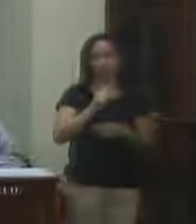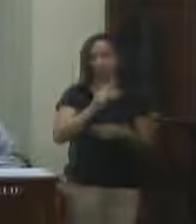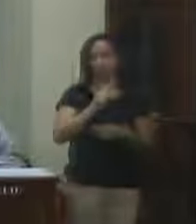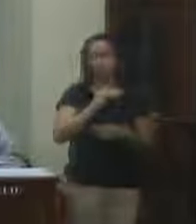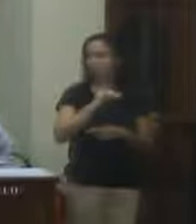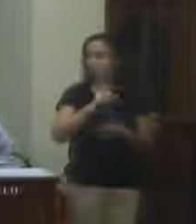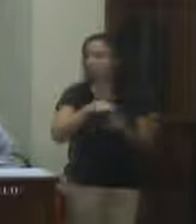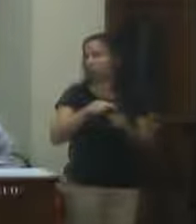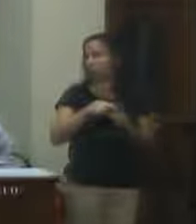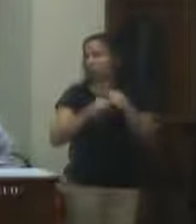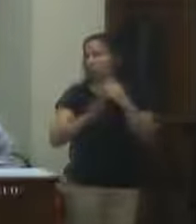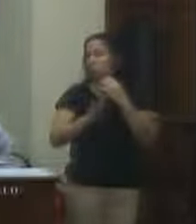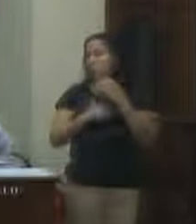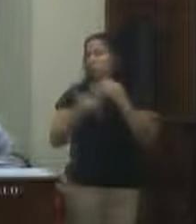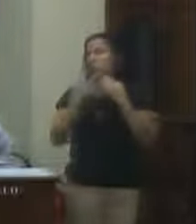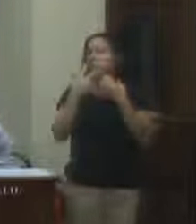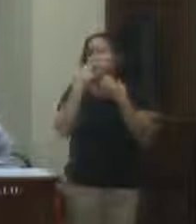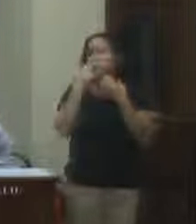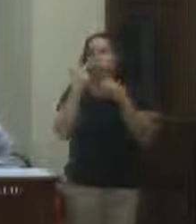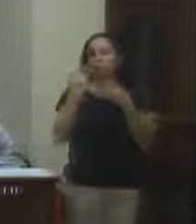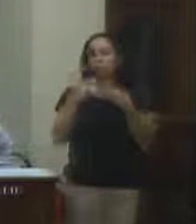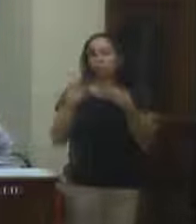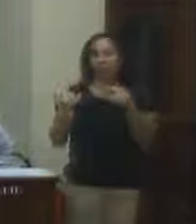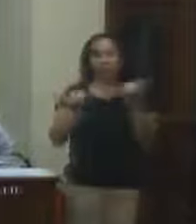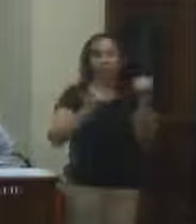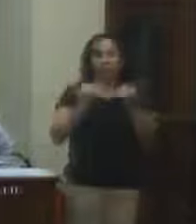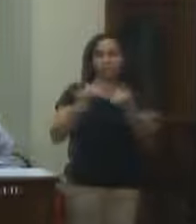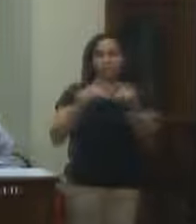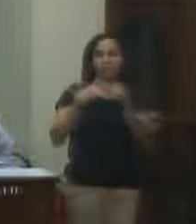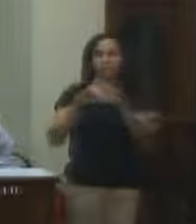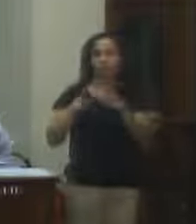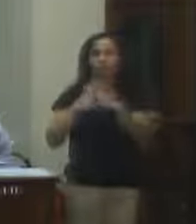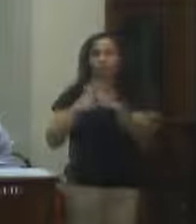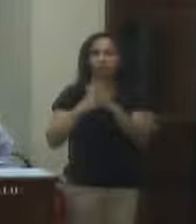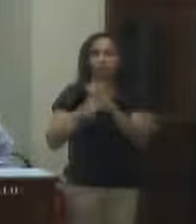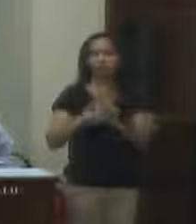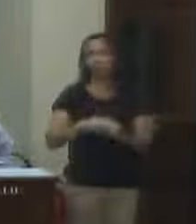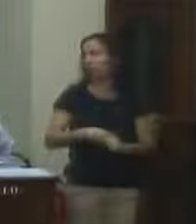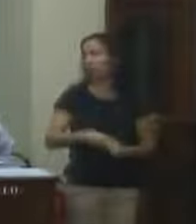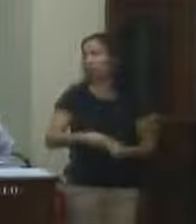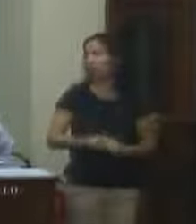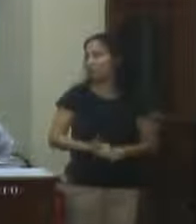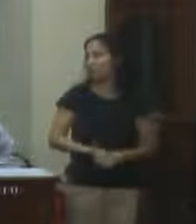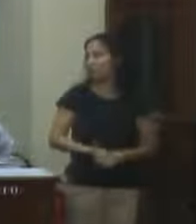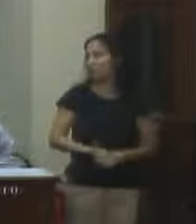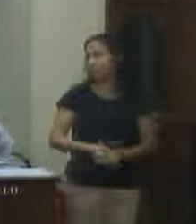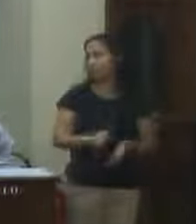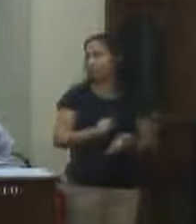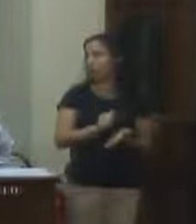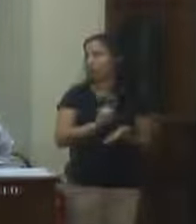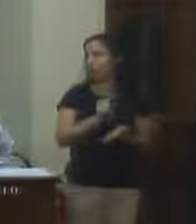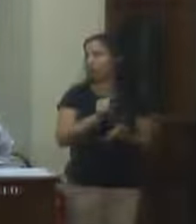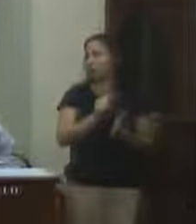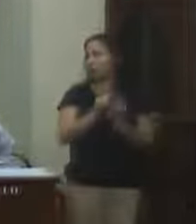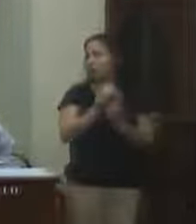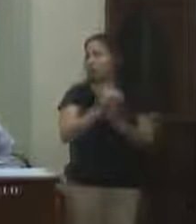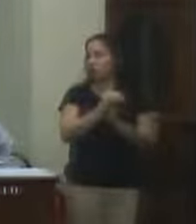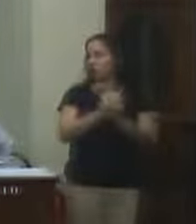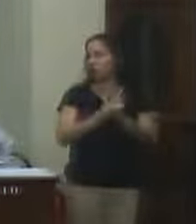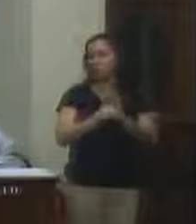do desencontro, da desinformação que está dentro de um próprio governo. Um decreto falho,